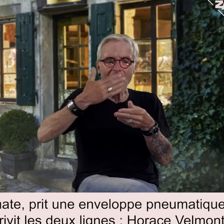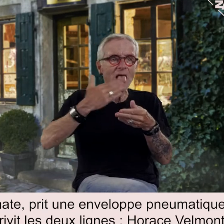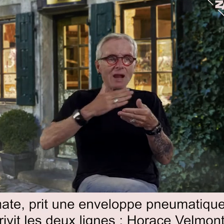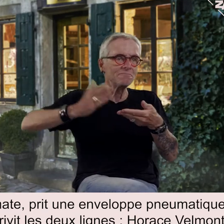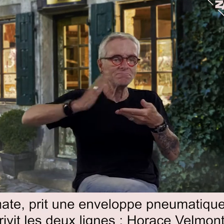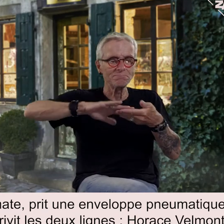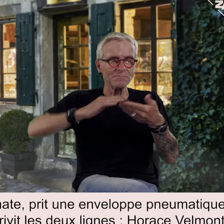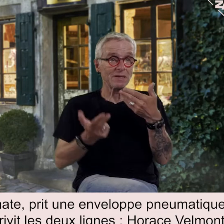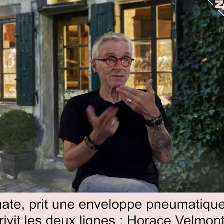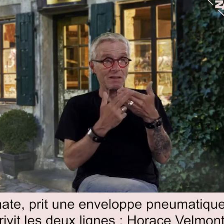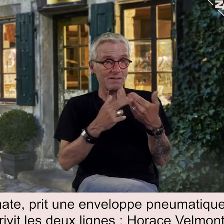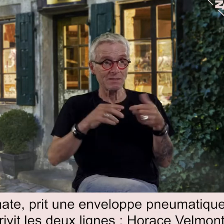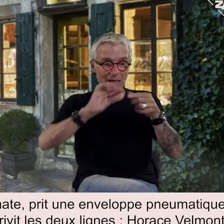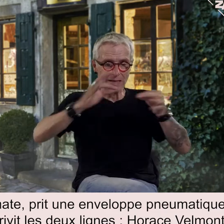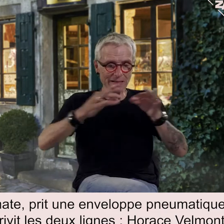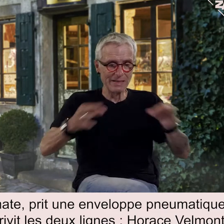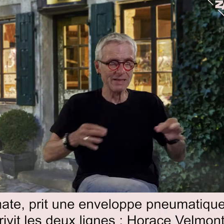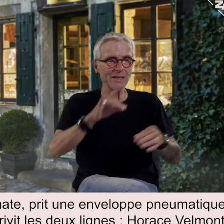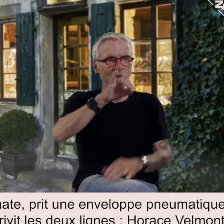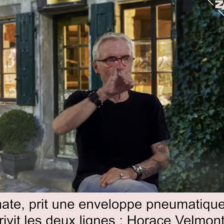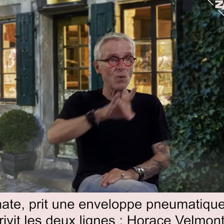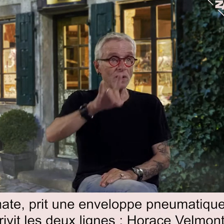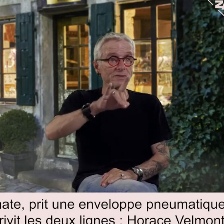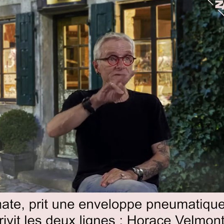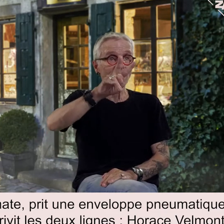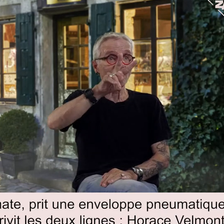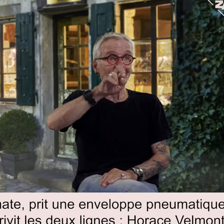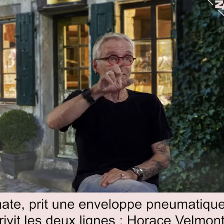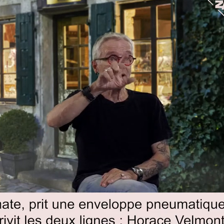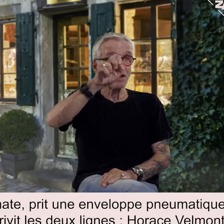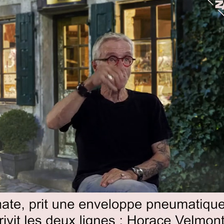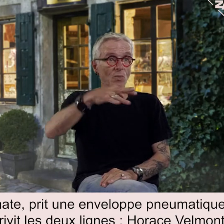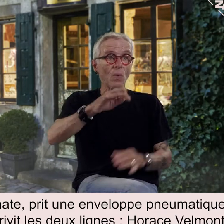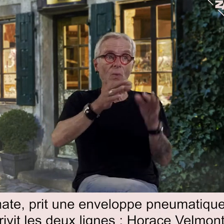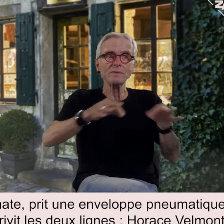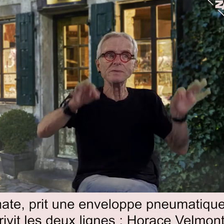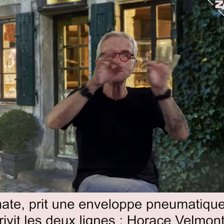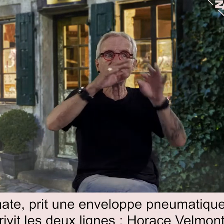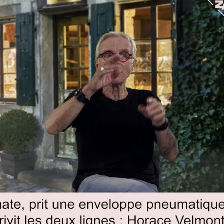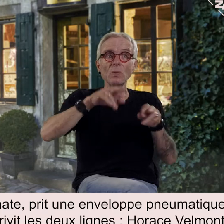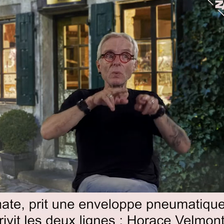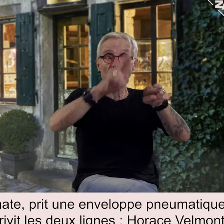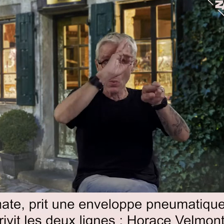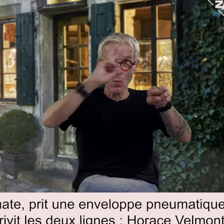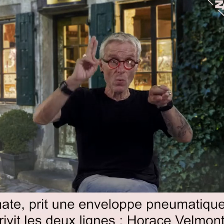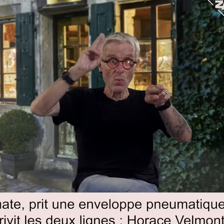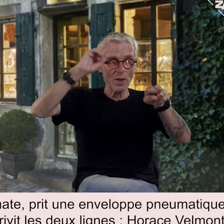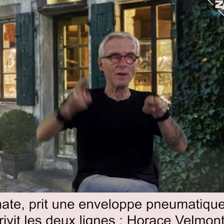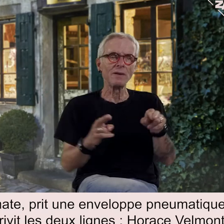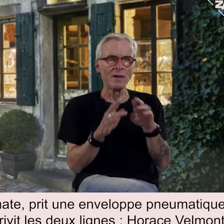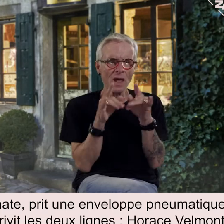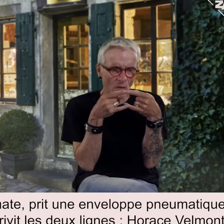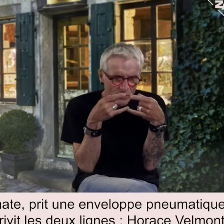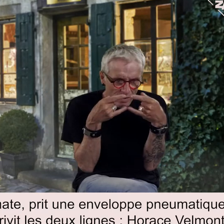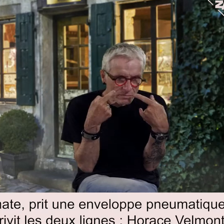cacheta, inscrivit les deux lignes « Horace Vellemont, cercle de la rue royale » et s'approcha de la fenêtre